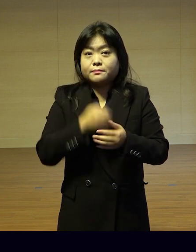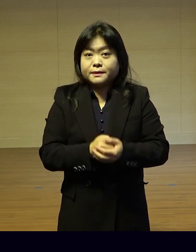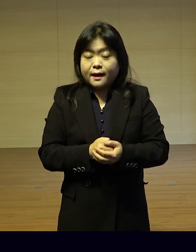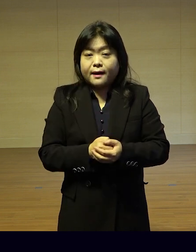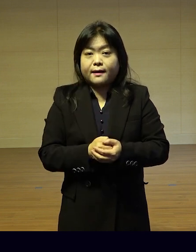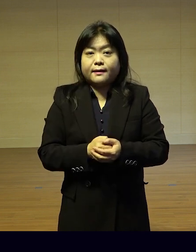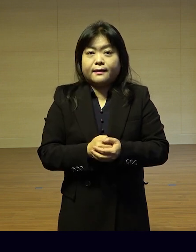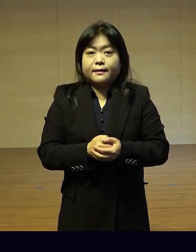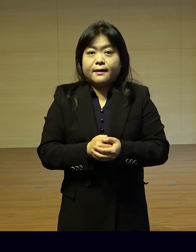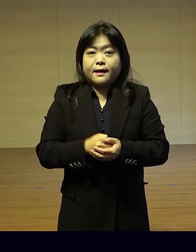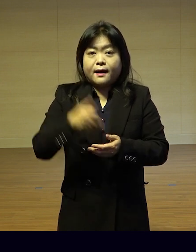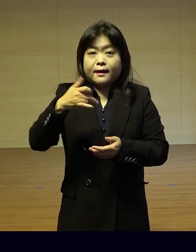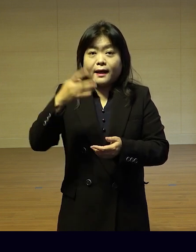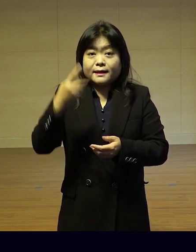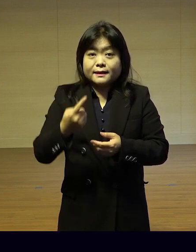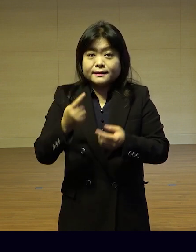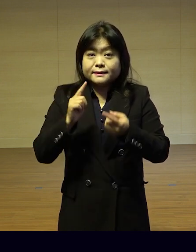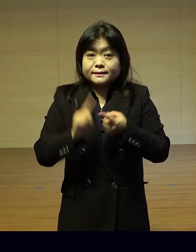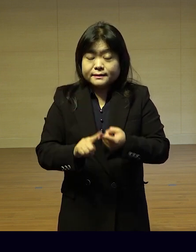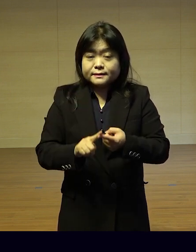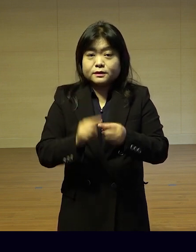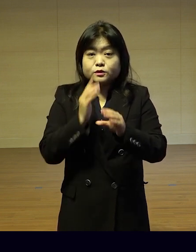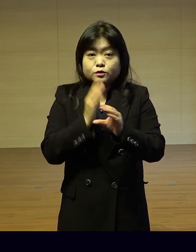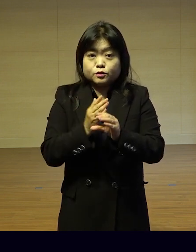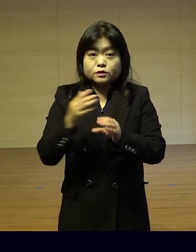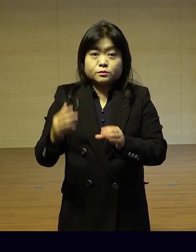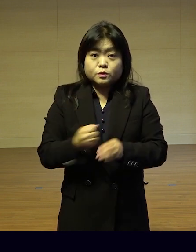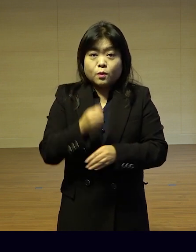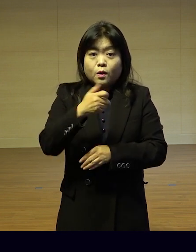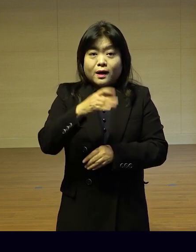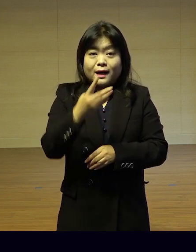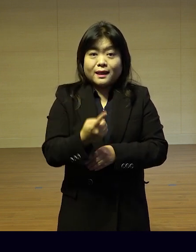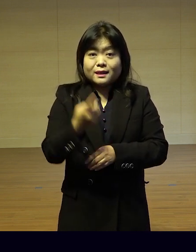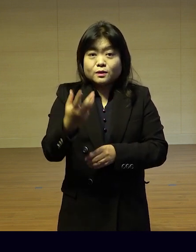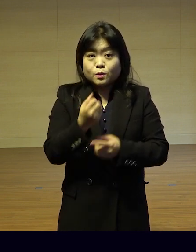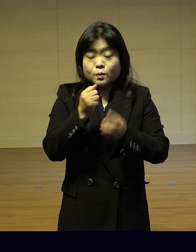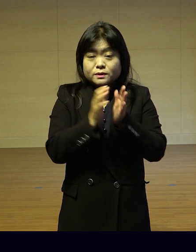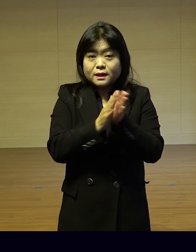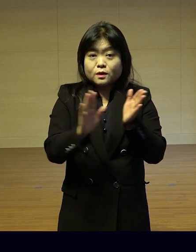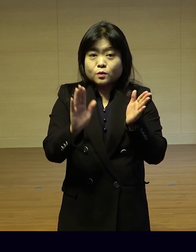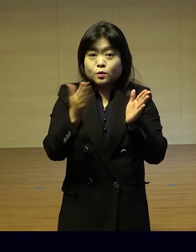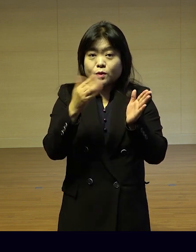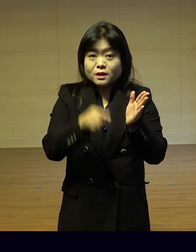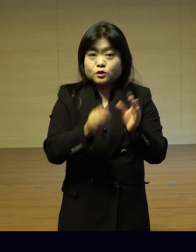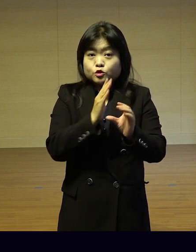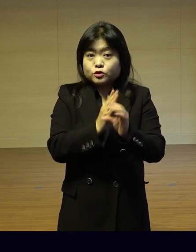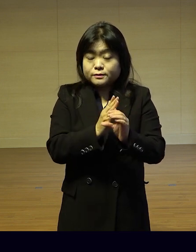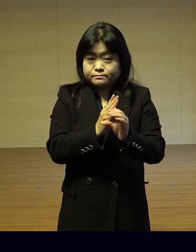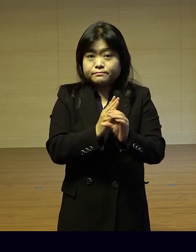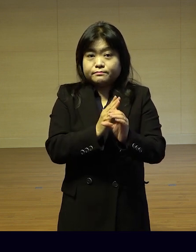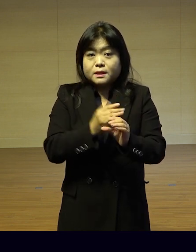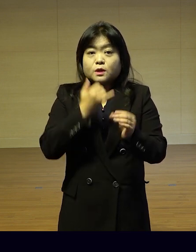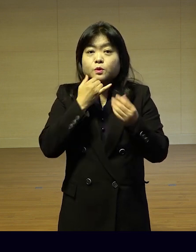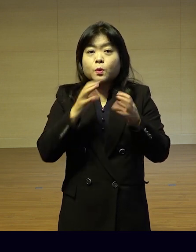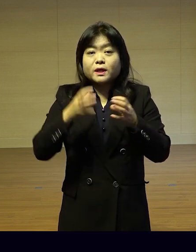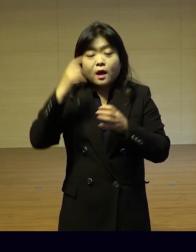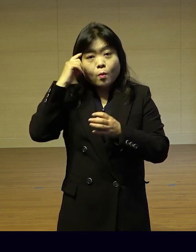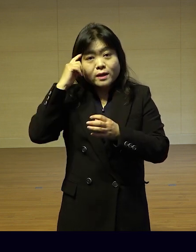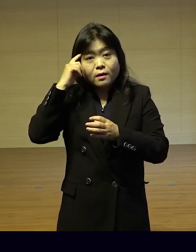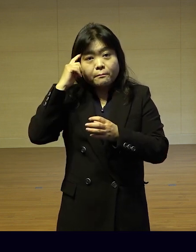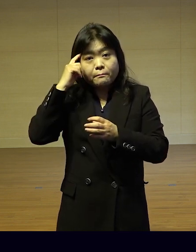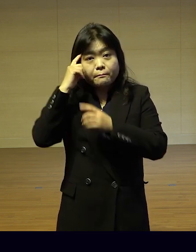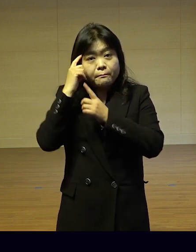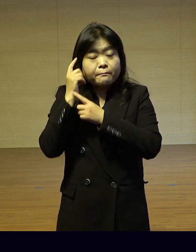즉 칸트를 위시한, 칸트로부터 시작되는 중심이 되는 독일 관념론